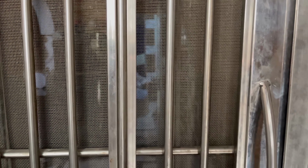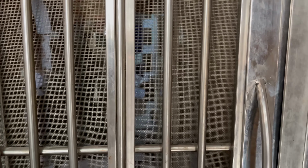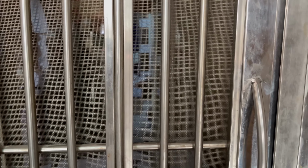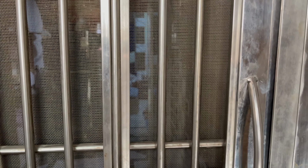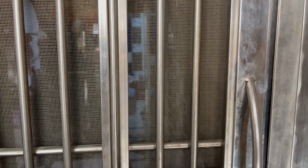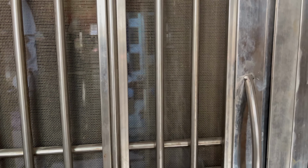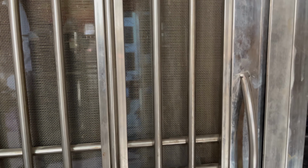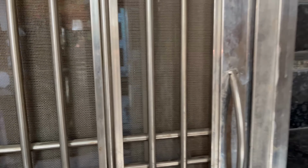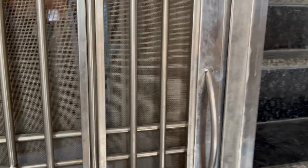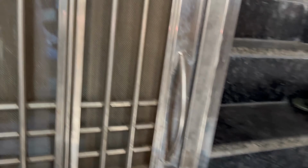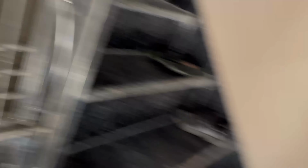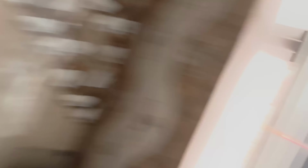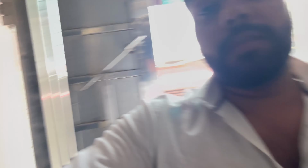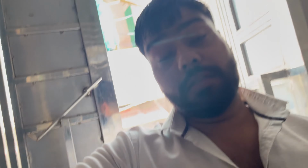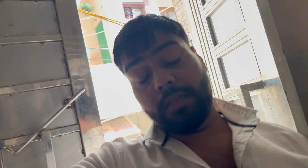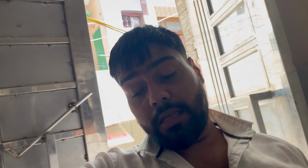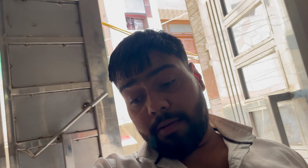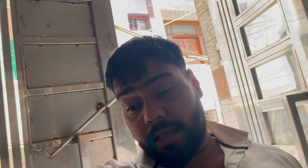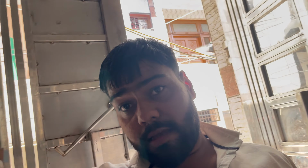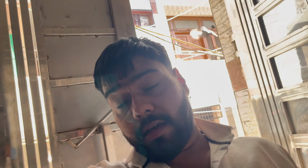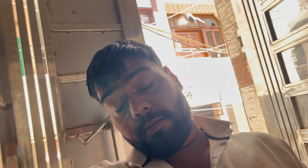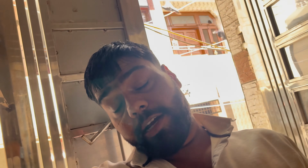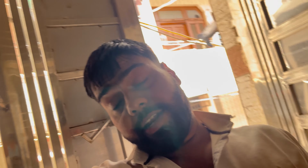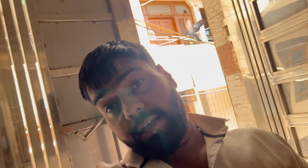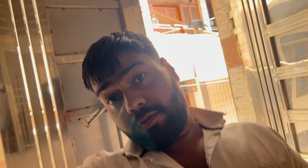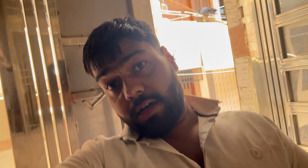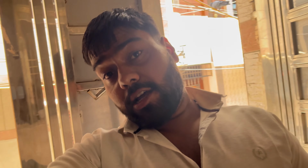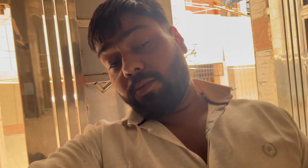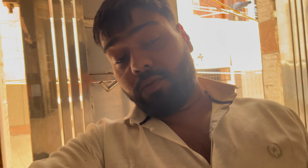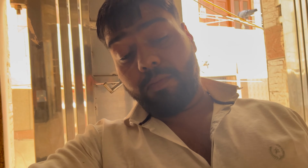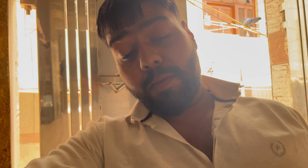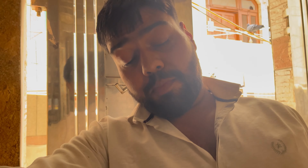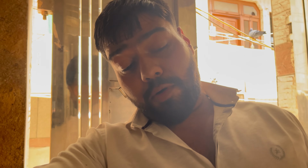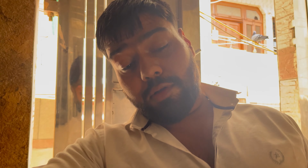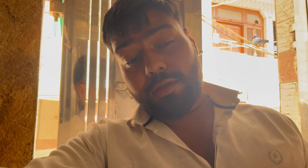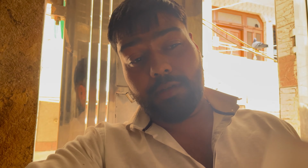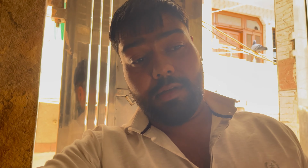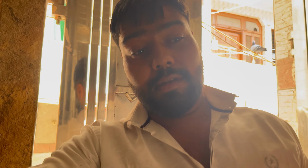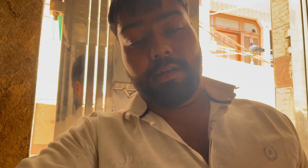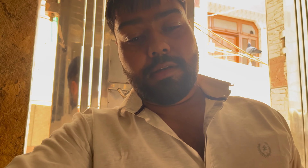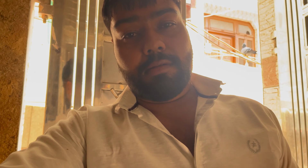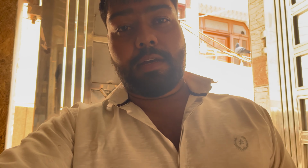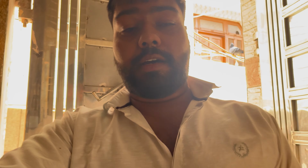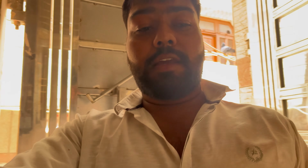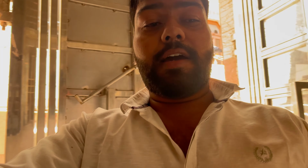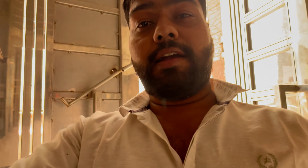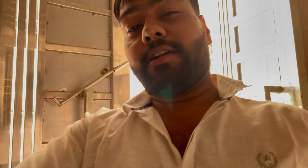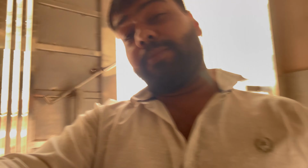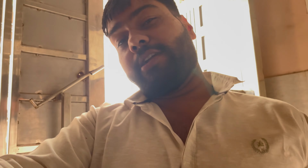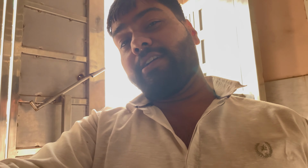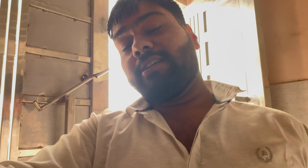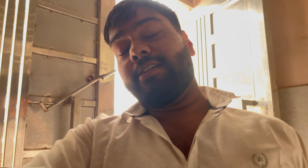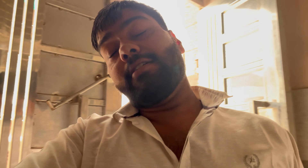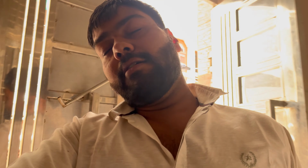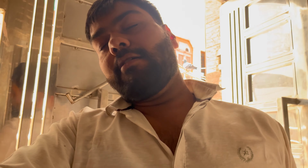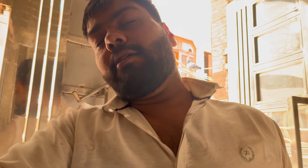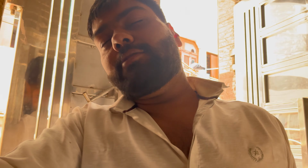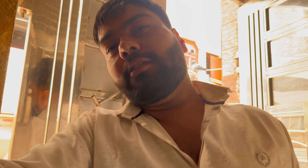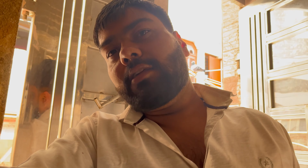आ गए हैं, अब अंदर चलते हैं भाई, अब लेटेंगे, थोड़ा गर्मी हो रही है भाई बहुत, करिए आए इंटरप्रेटिंग, अब चलते हैं